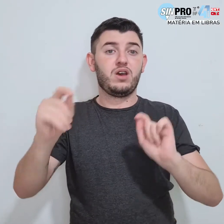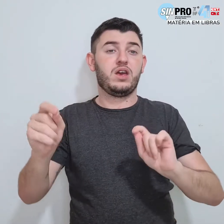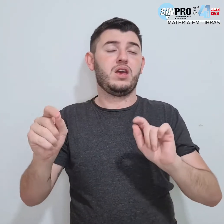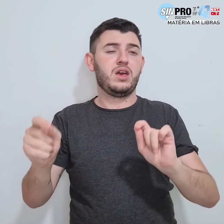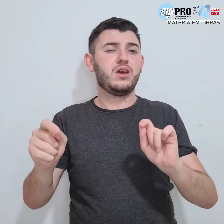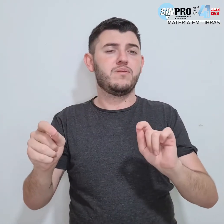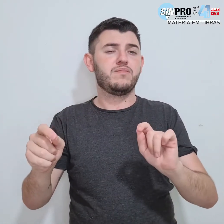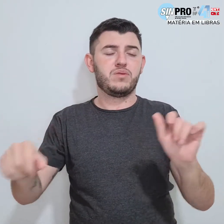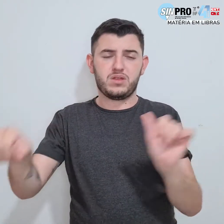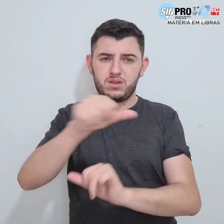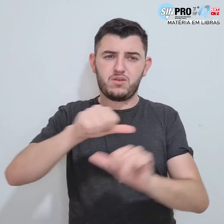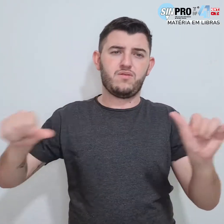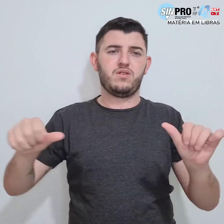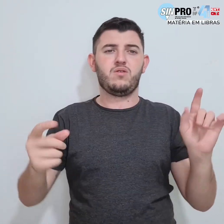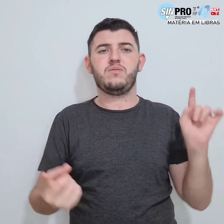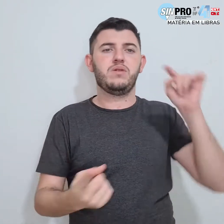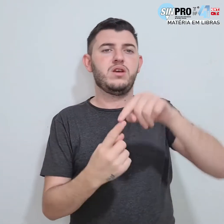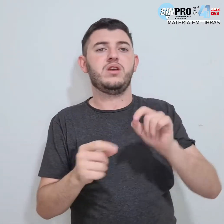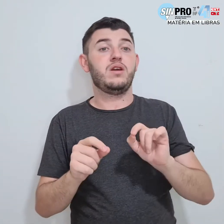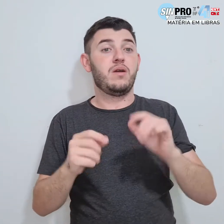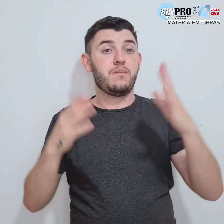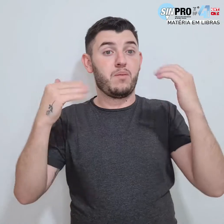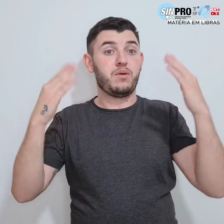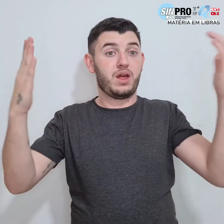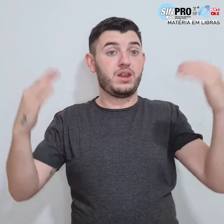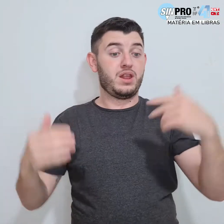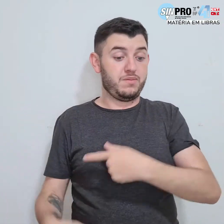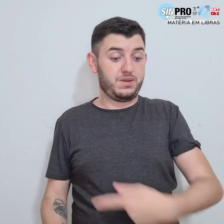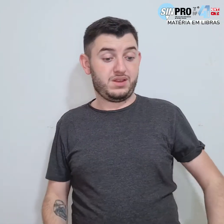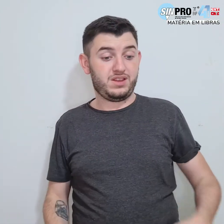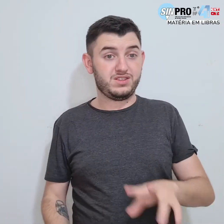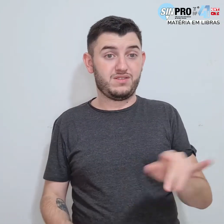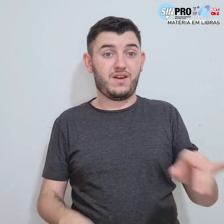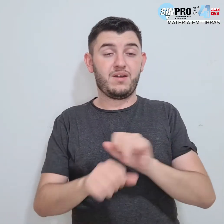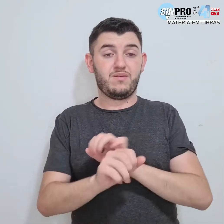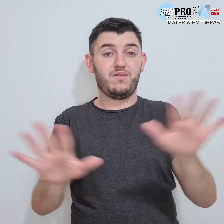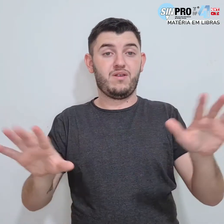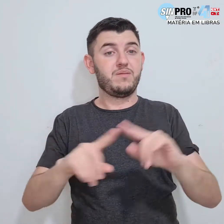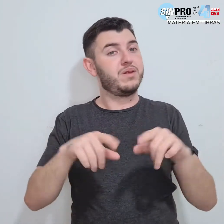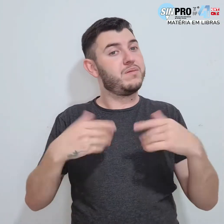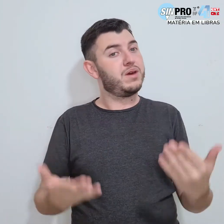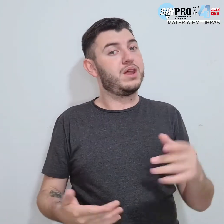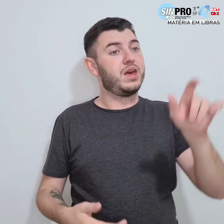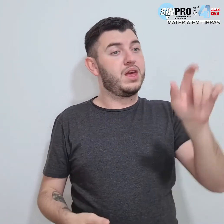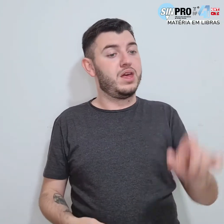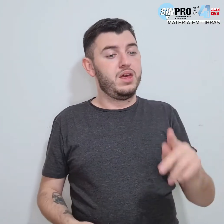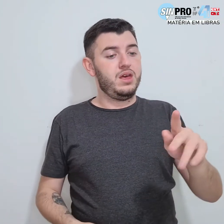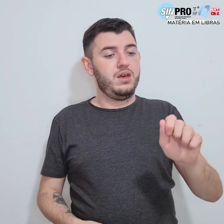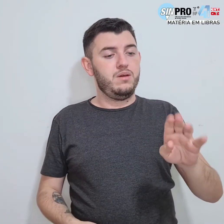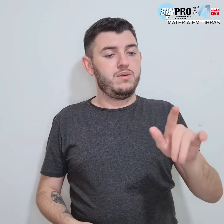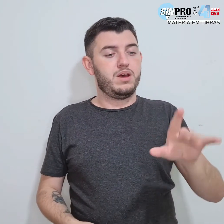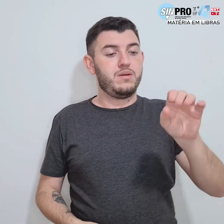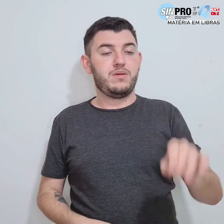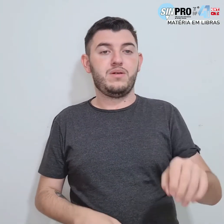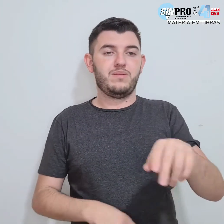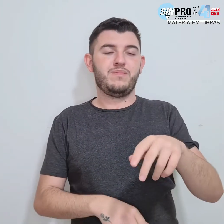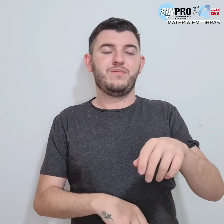a popularidade do presidente. Para Pablo Cadiani, que é professor da rede pública de ensino no Uruguai,